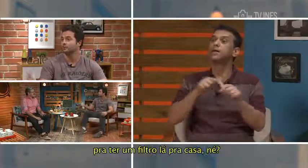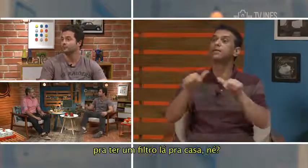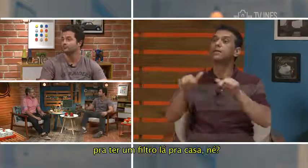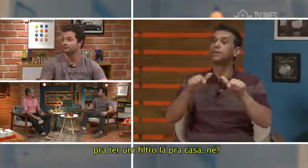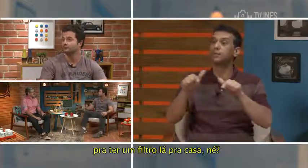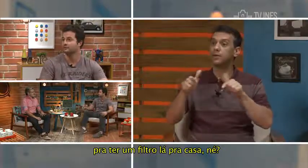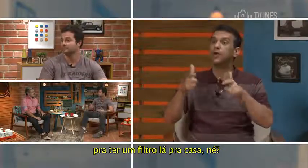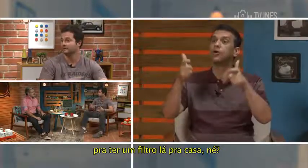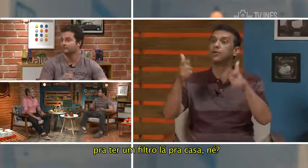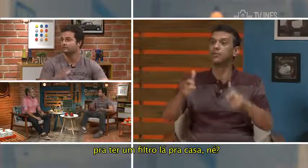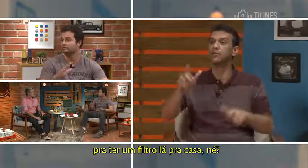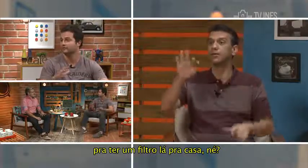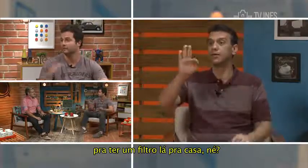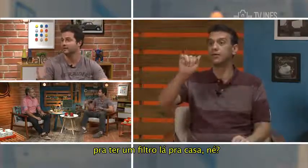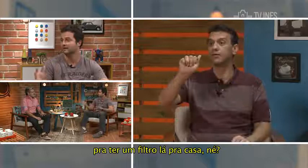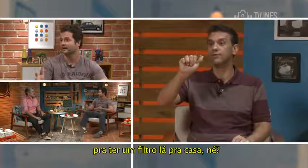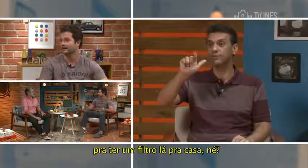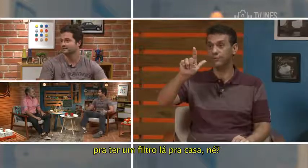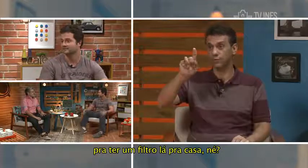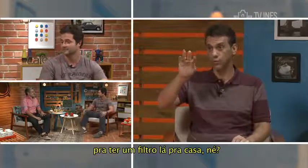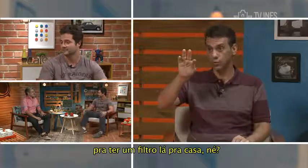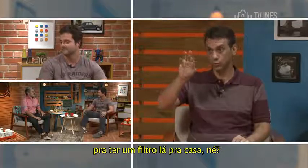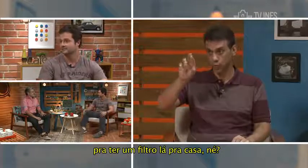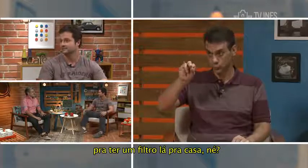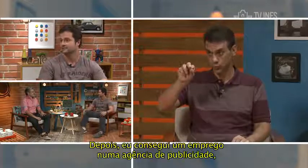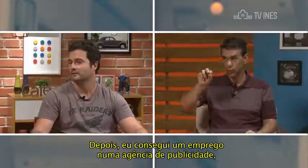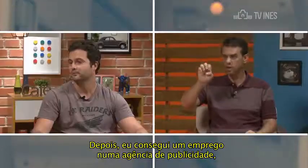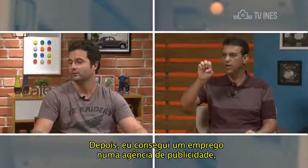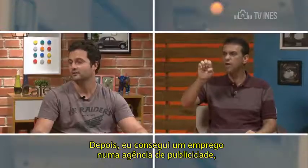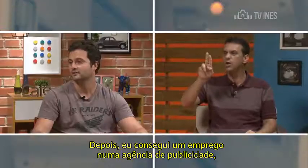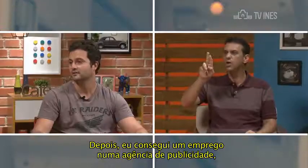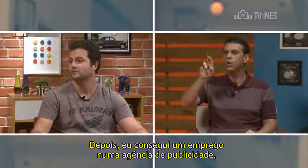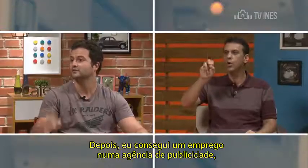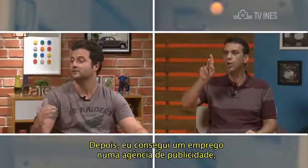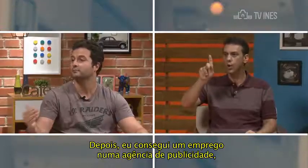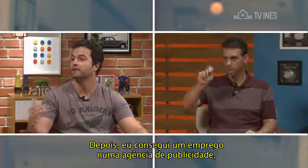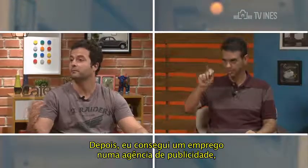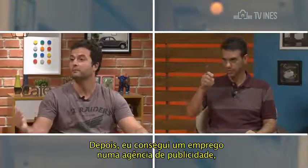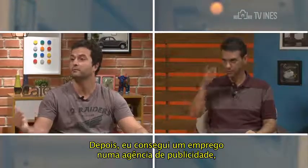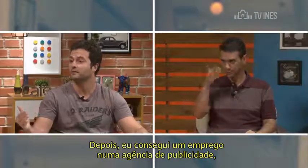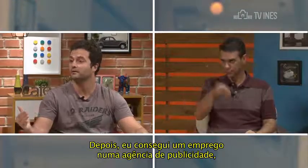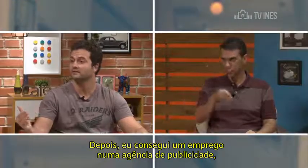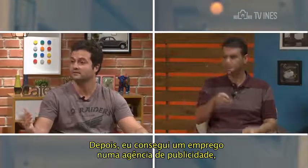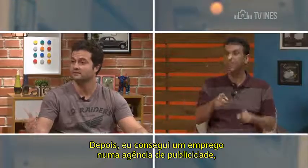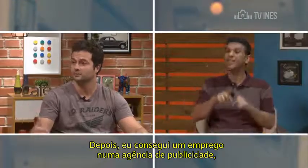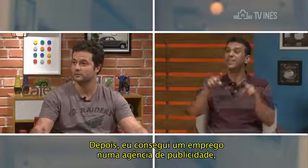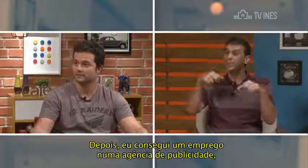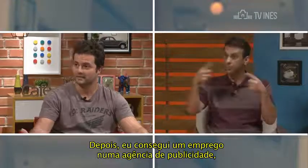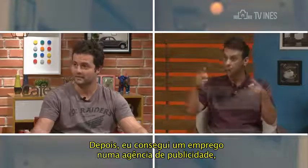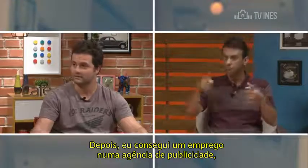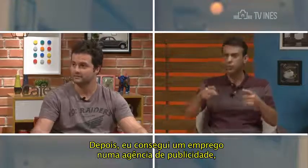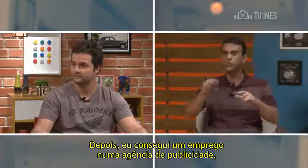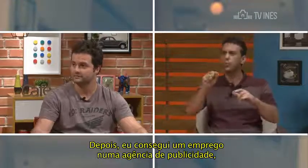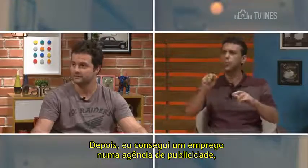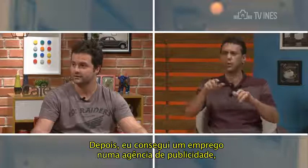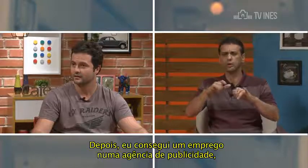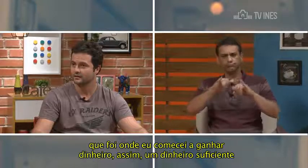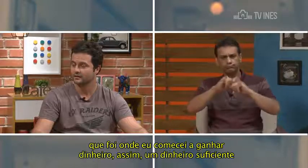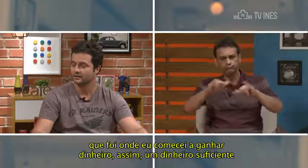Filtros Europa para ter um filtro lá para casa, né? Depois eu consegui um emprego numa agência de